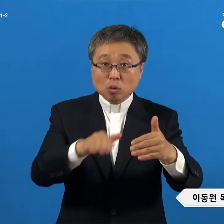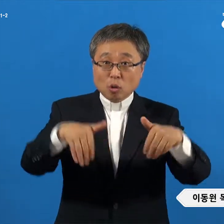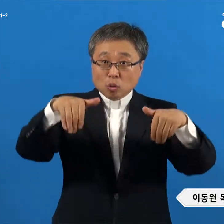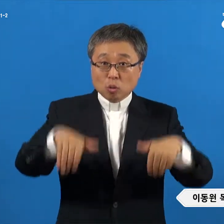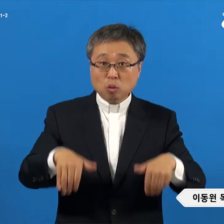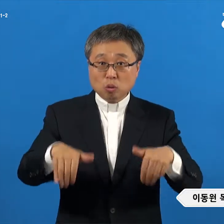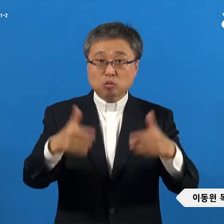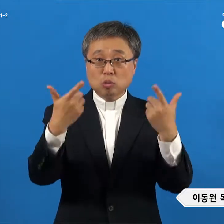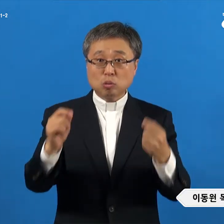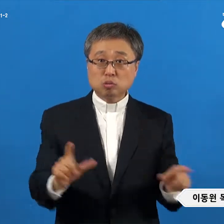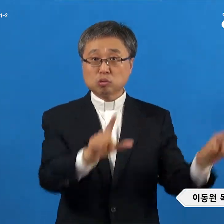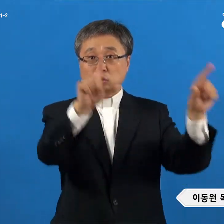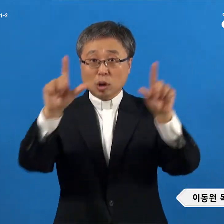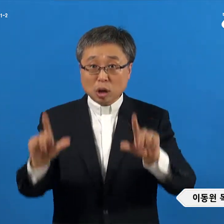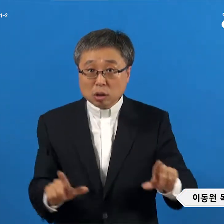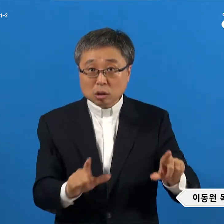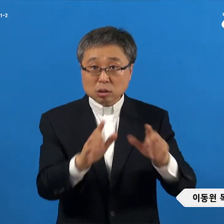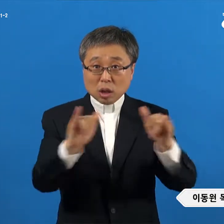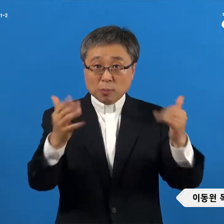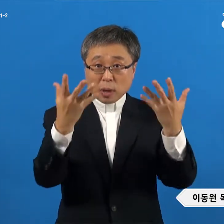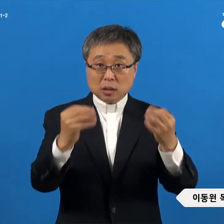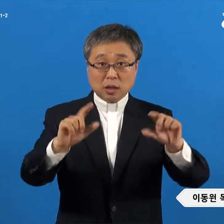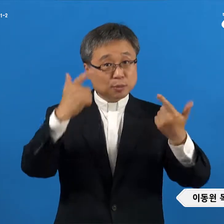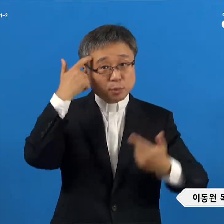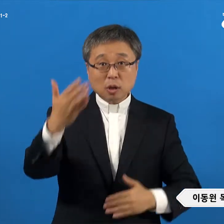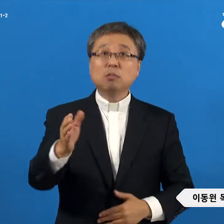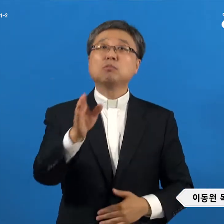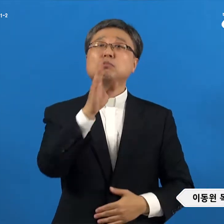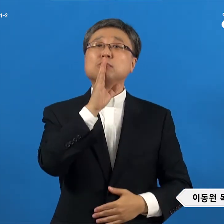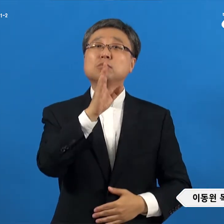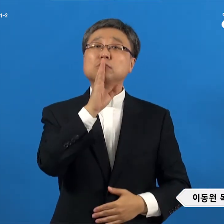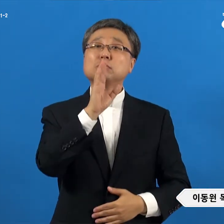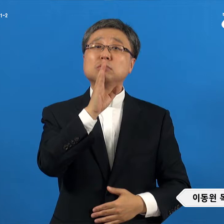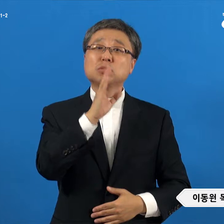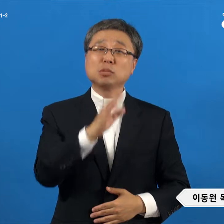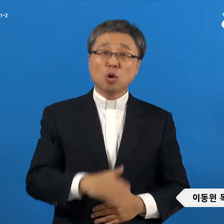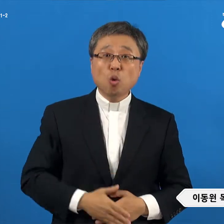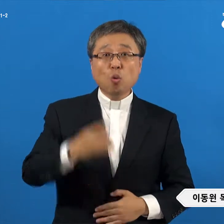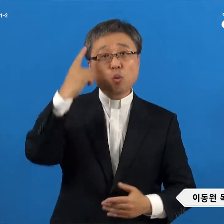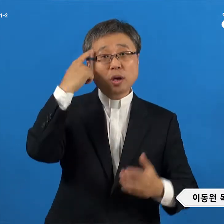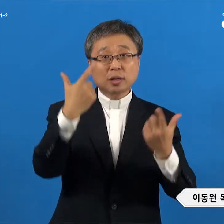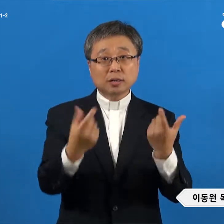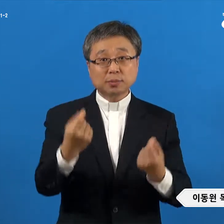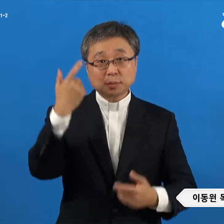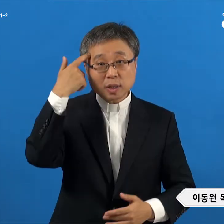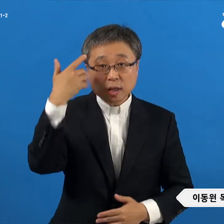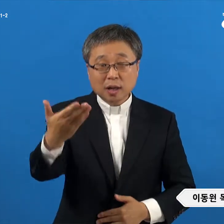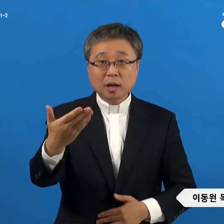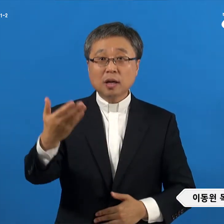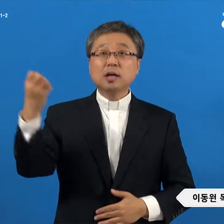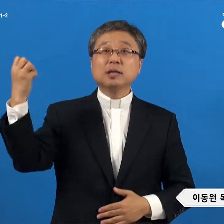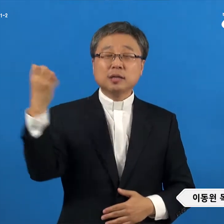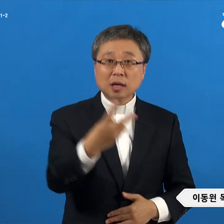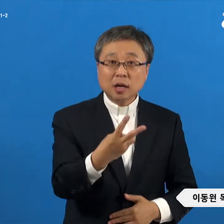살아가는 사람들이 많지 않습니까? 사실입니다. 왜 그럴까요? 다시 요코이의